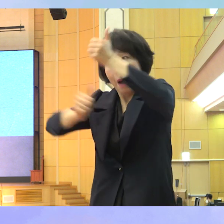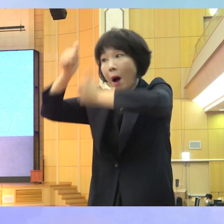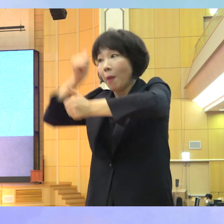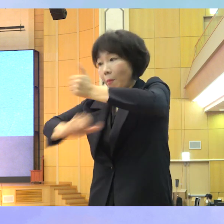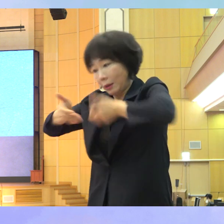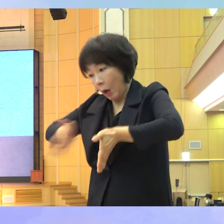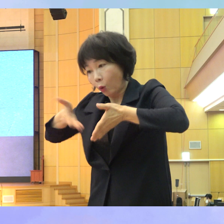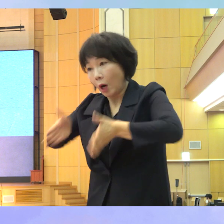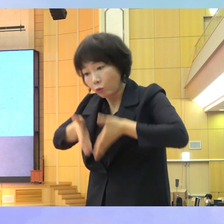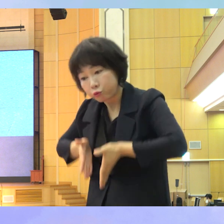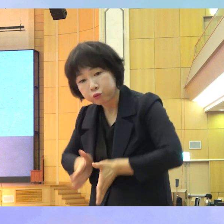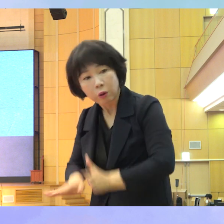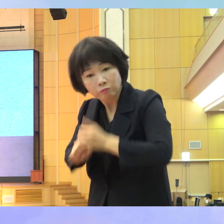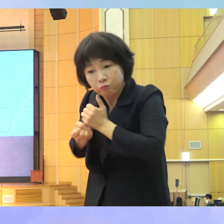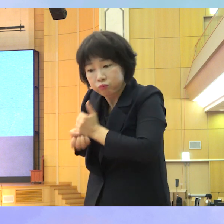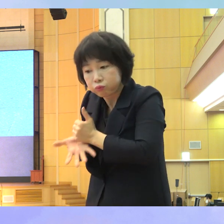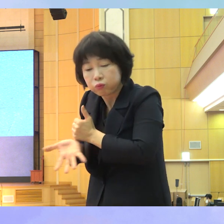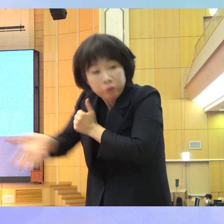할렐루야.